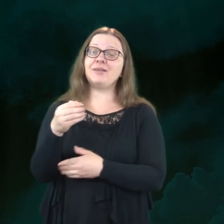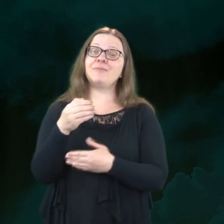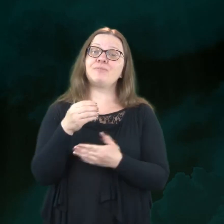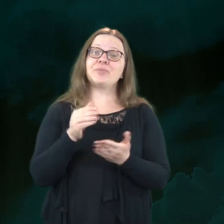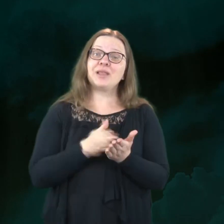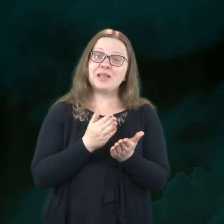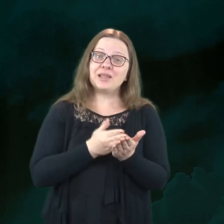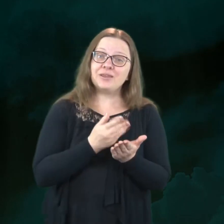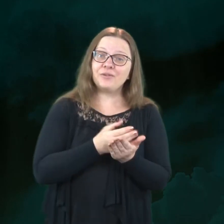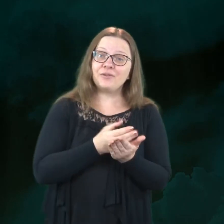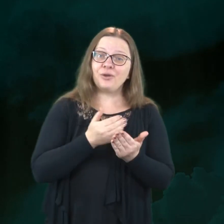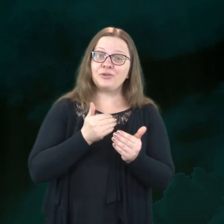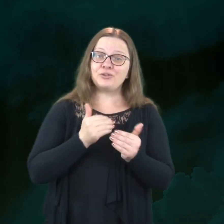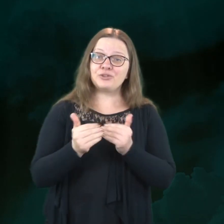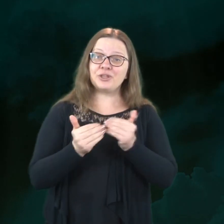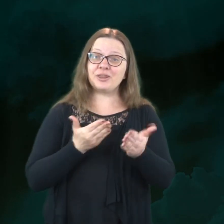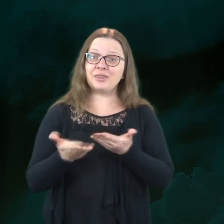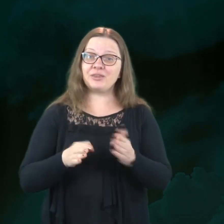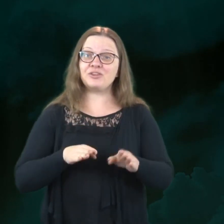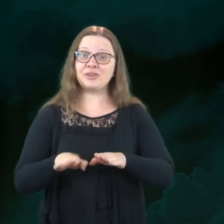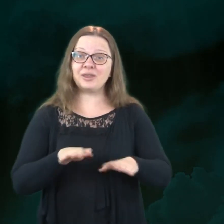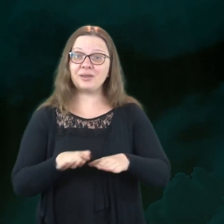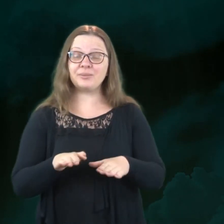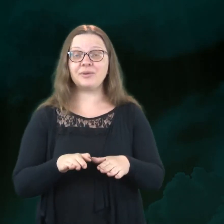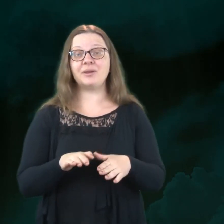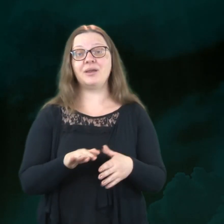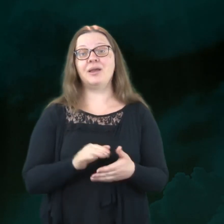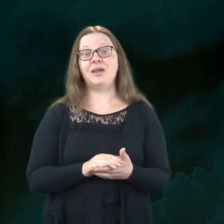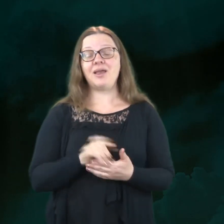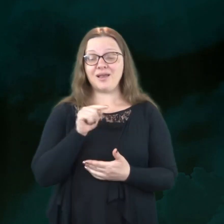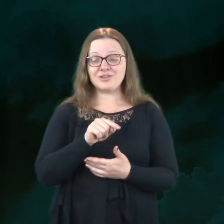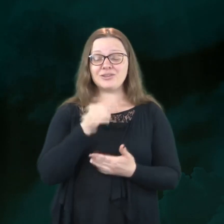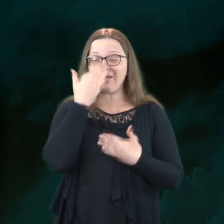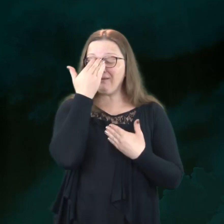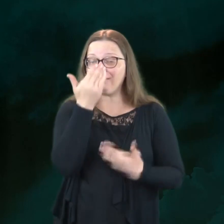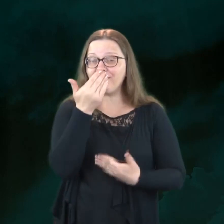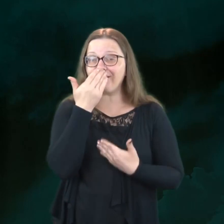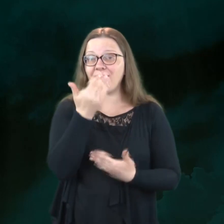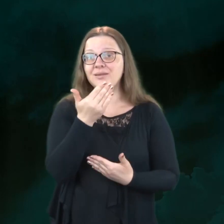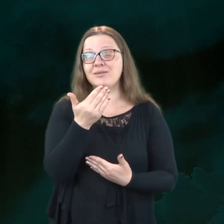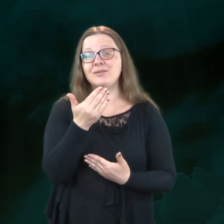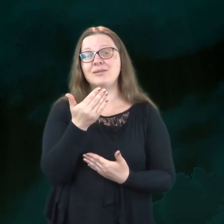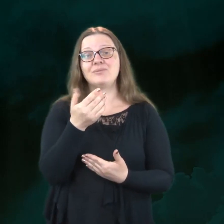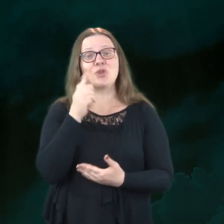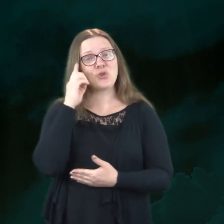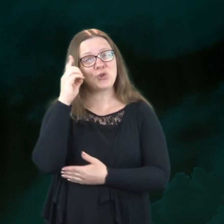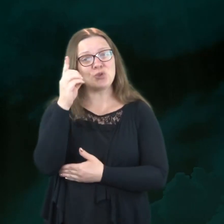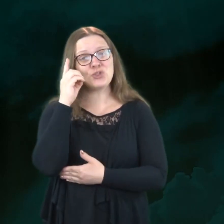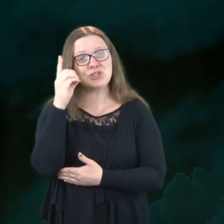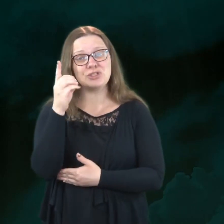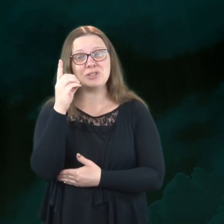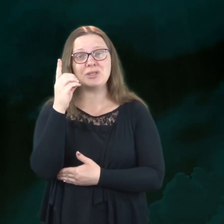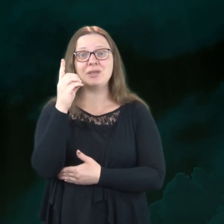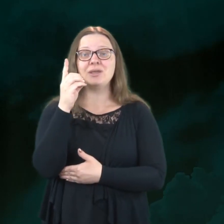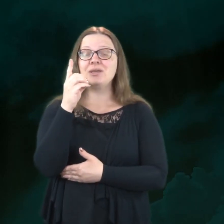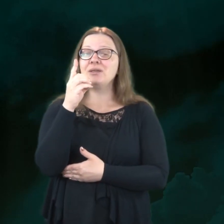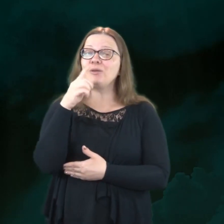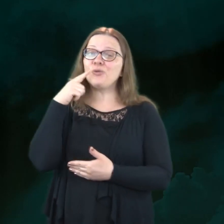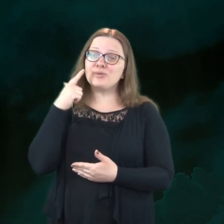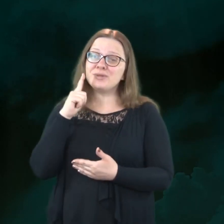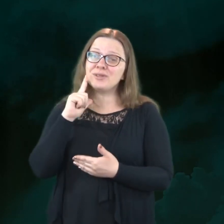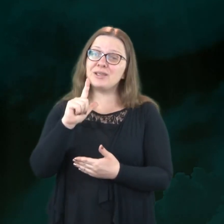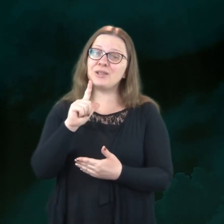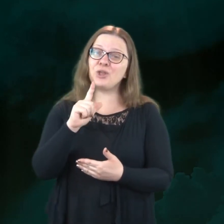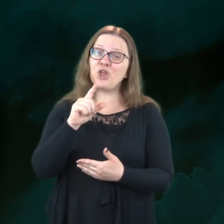Estão levando o evangelho do reino por meio dos livros nas ruas. Estamos chegando ao nível, irmãos, de